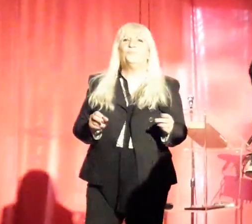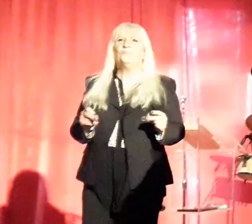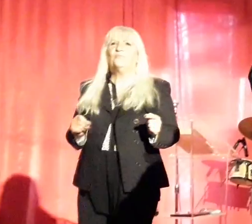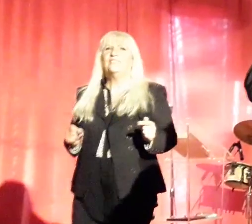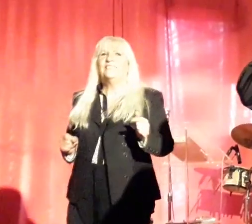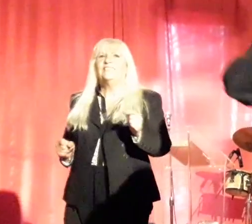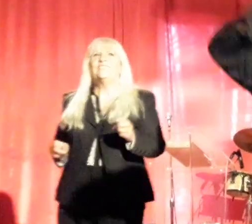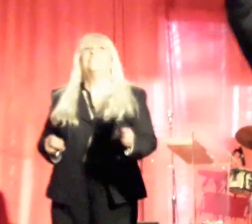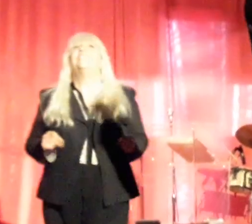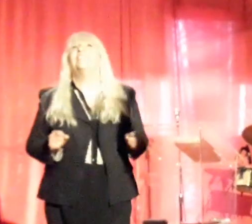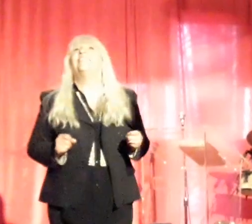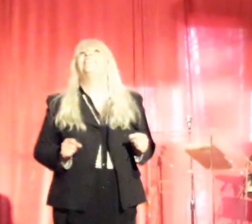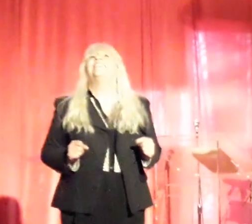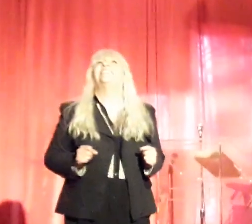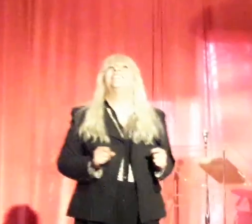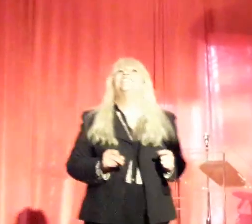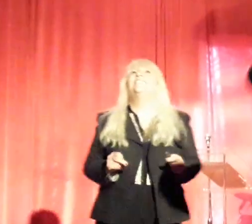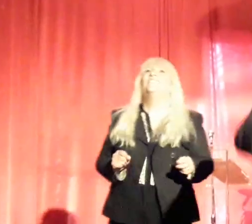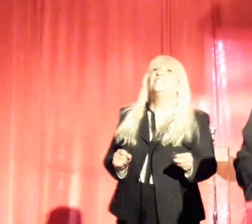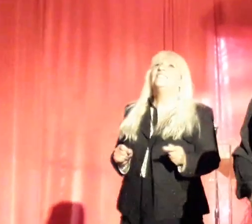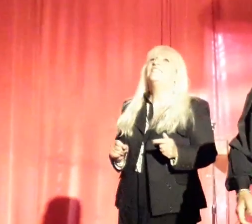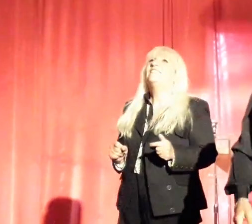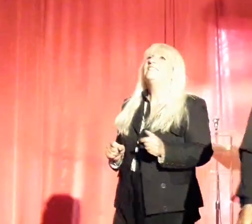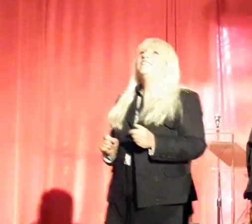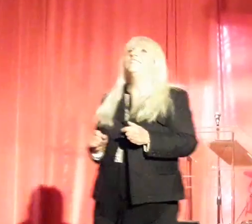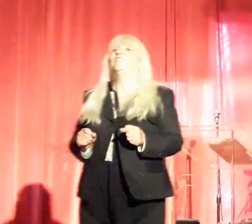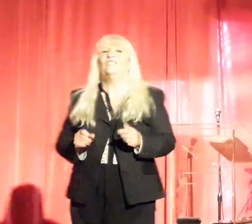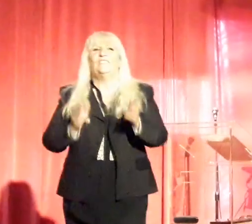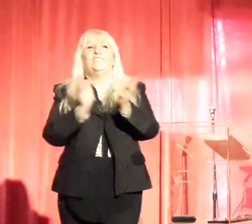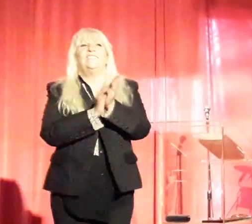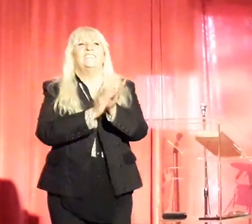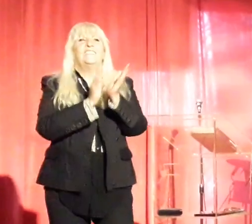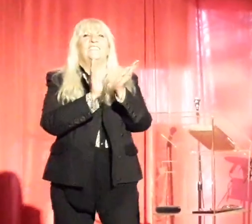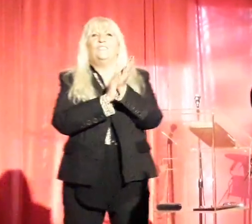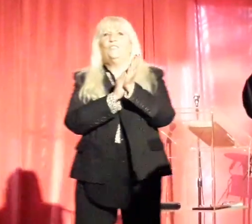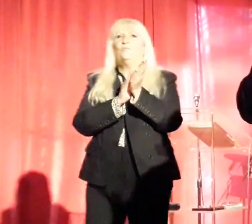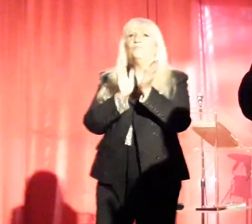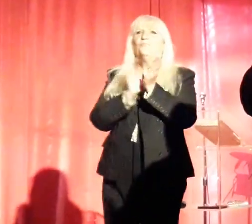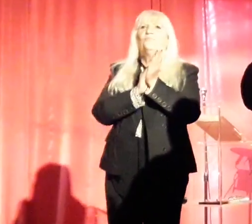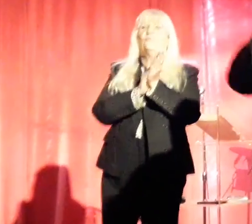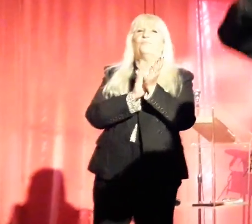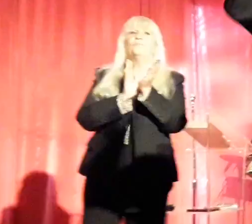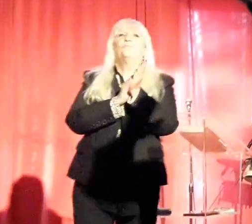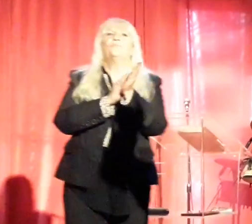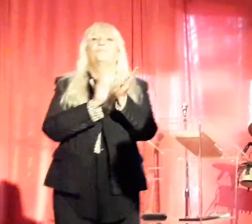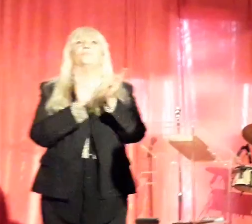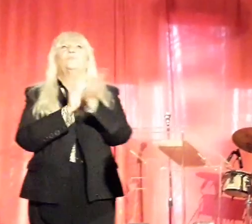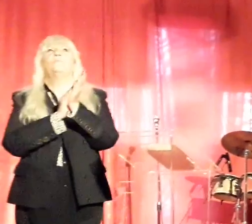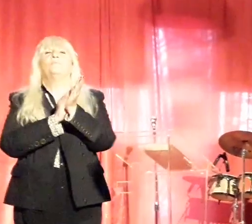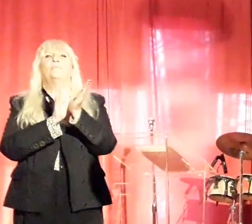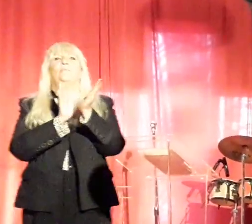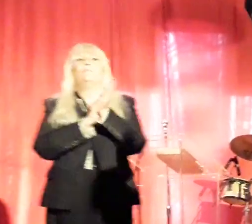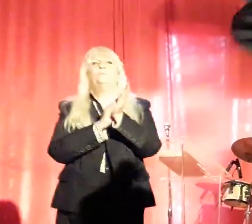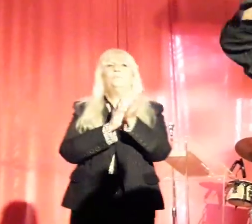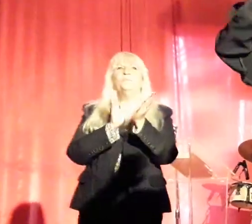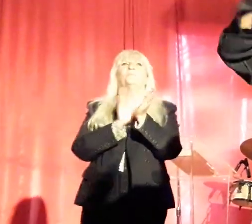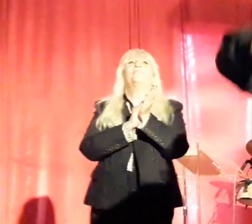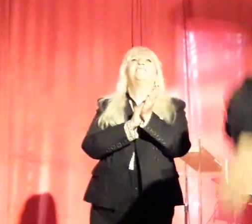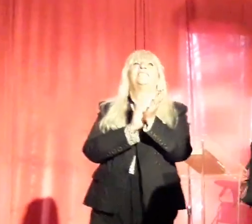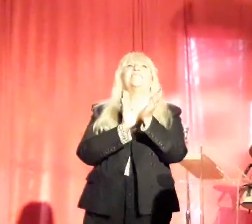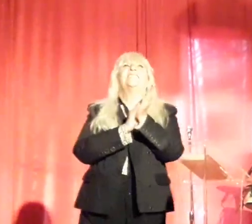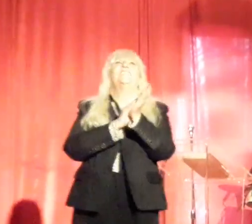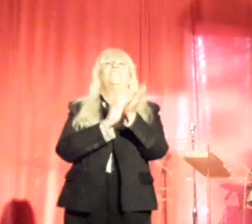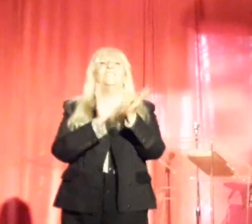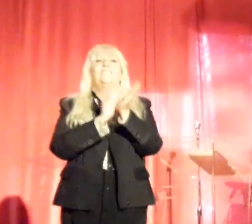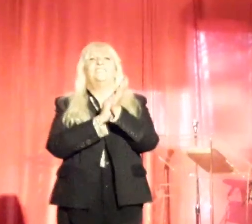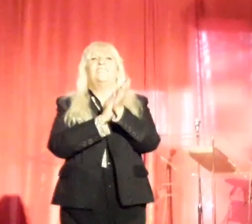Arriba tenemos, va, a batir palmas y a cantar. Esta la sabe. Esta viene del comienzo